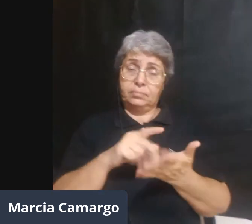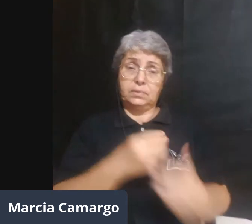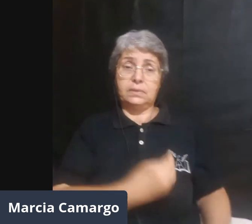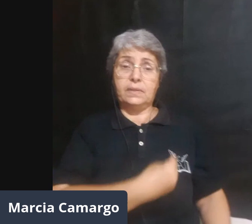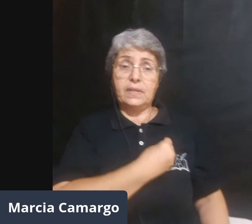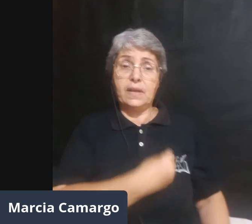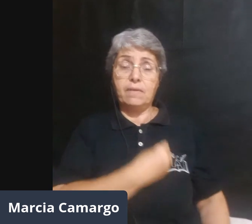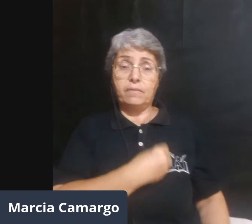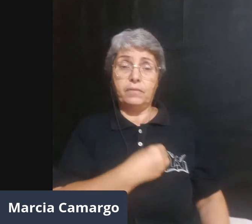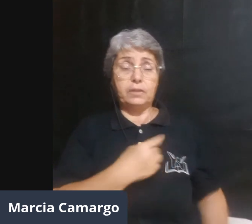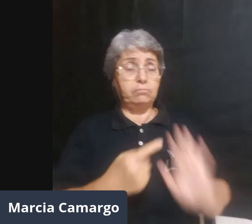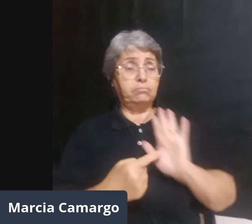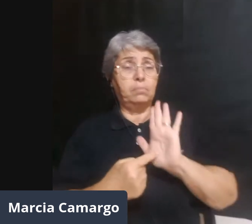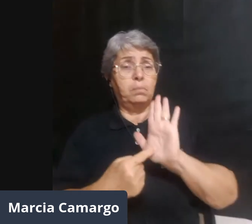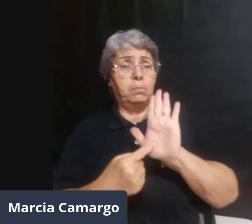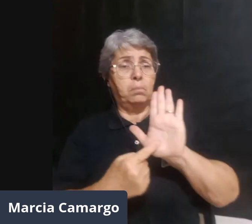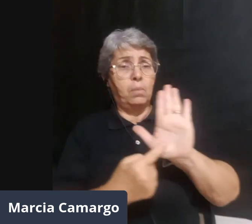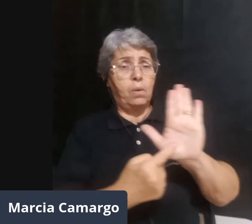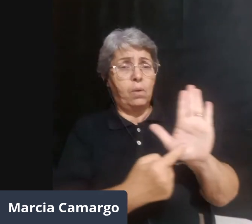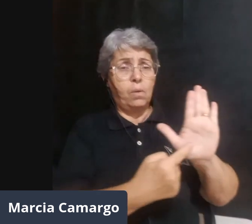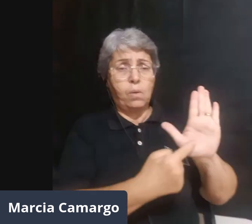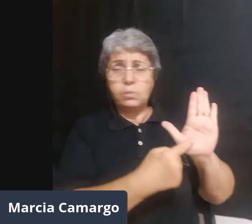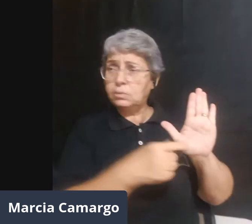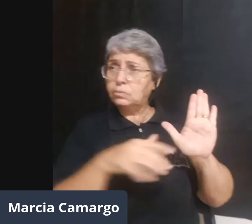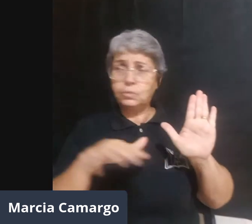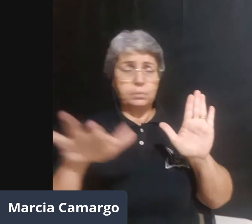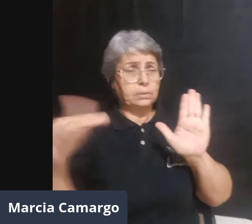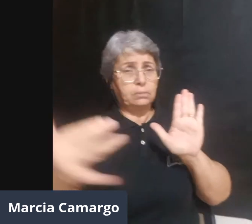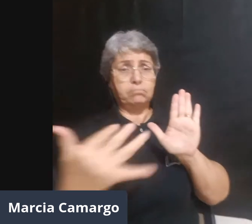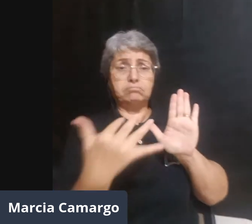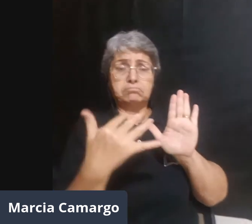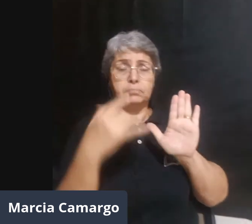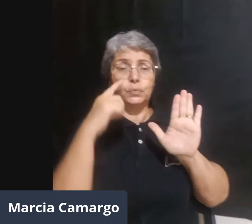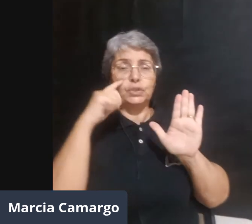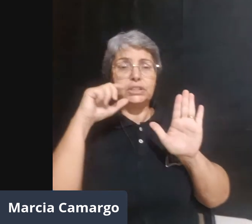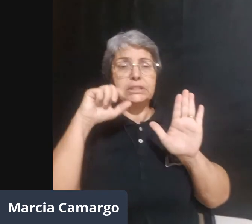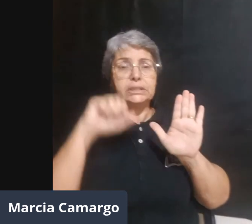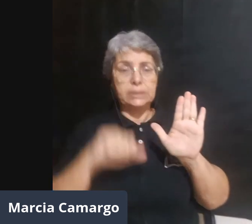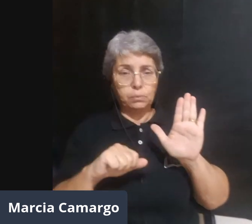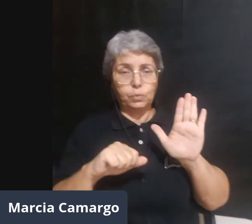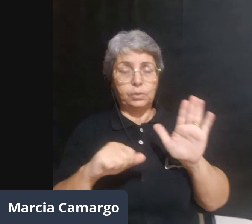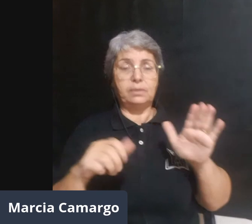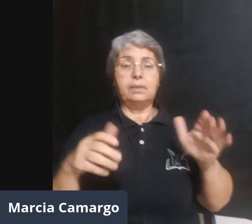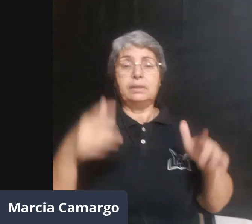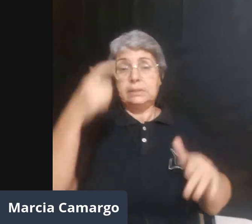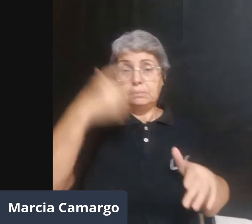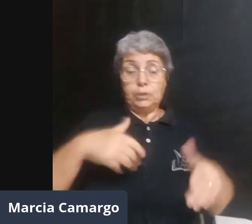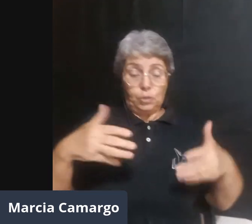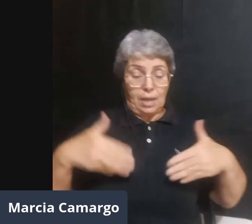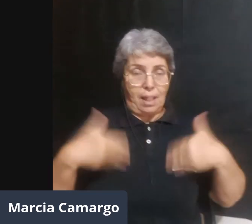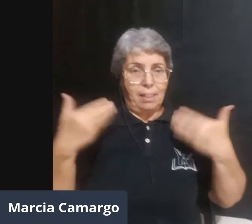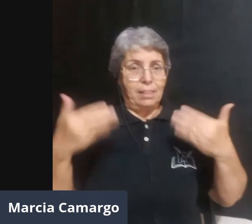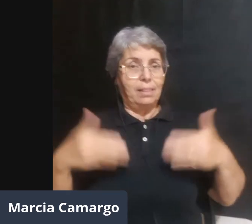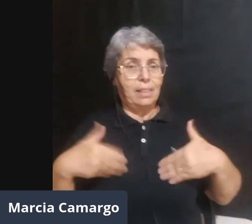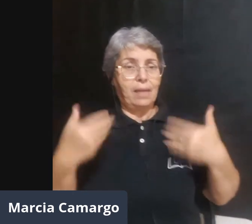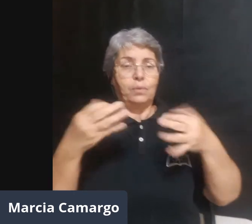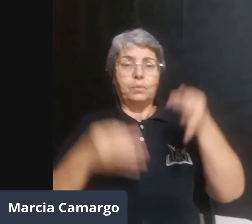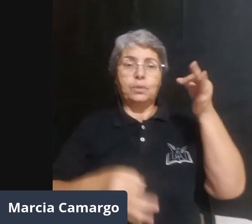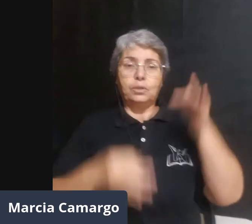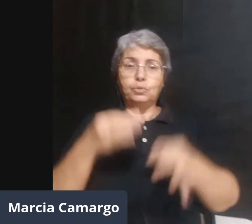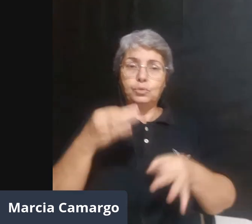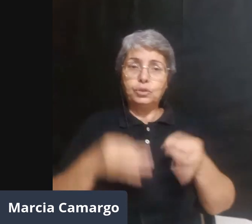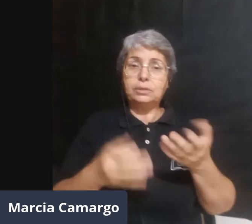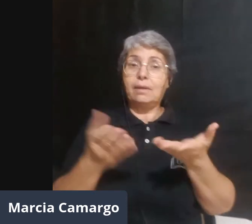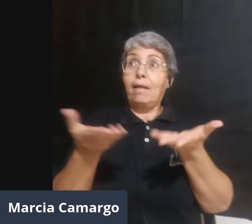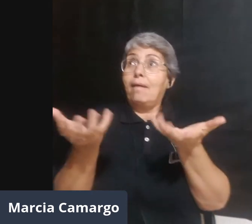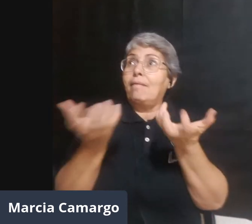carta viva de Deus aos homens. Aqueles que se alegram com a justiça quererão a sua companhia, quererão